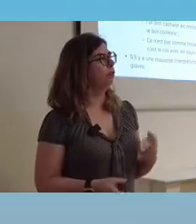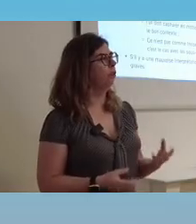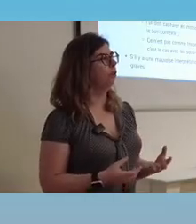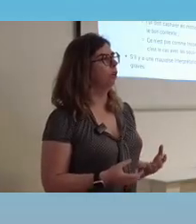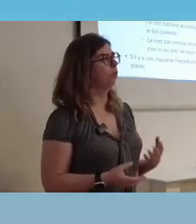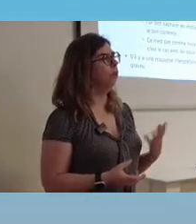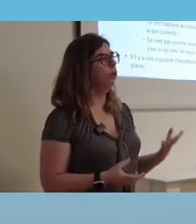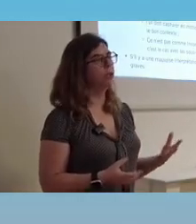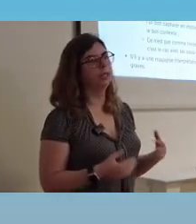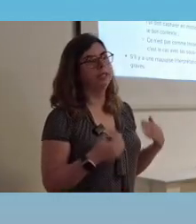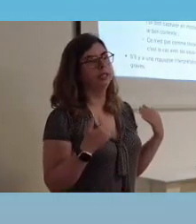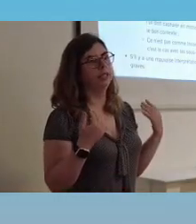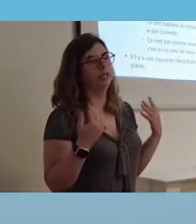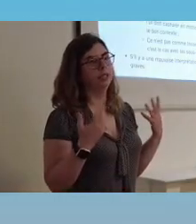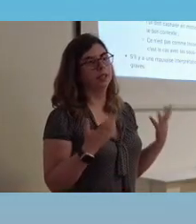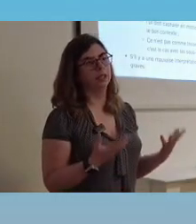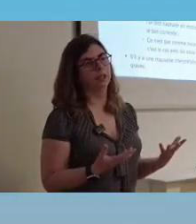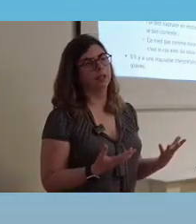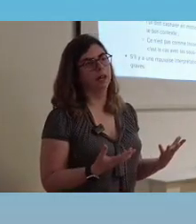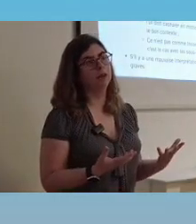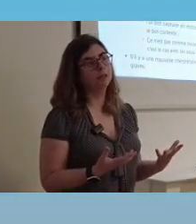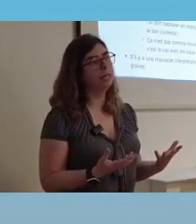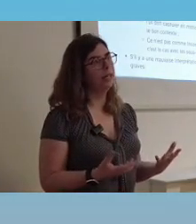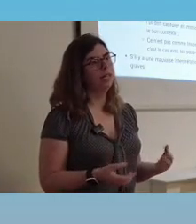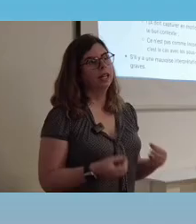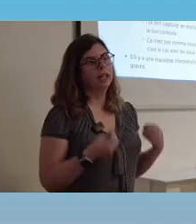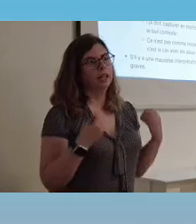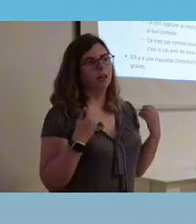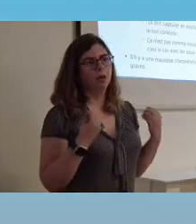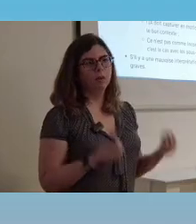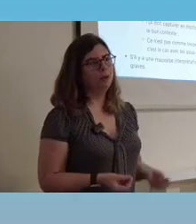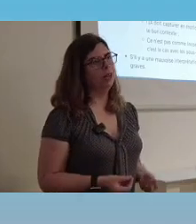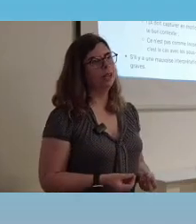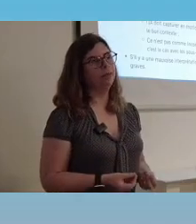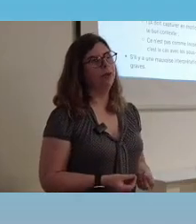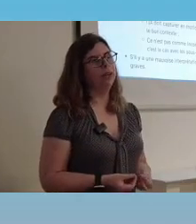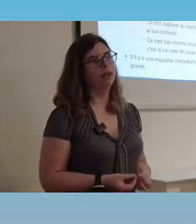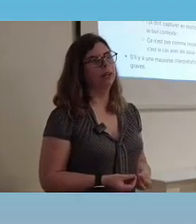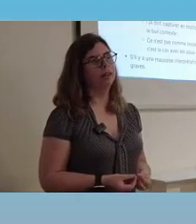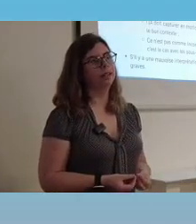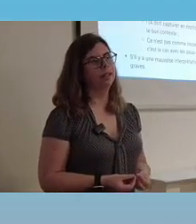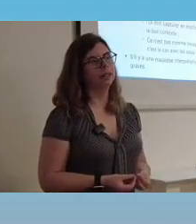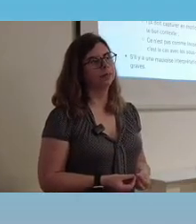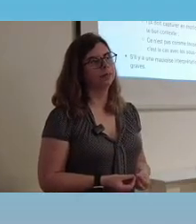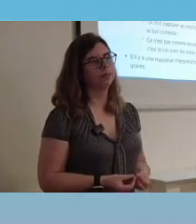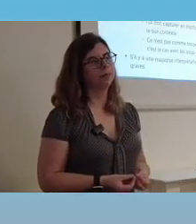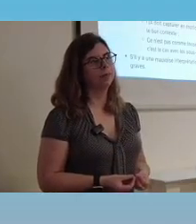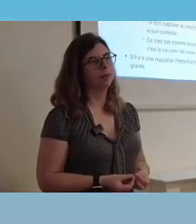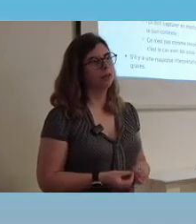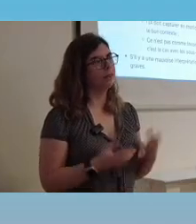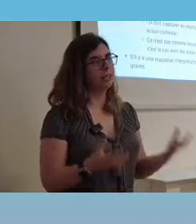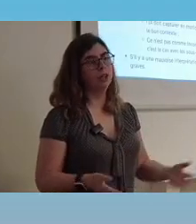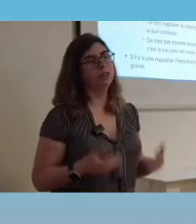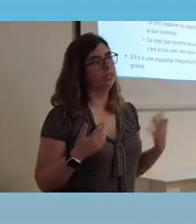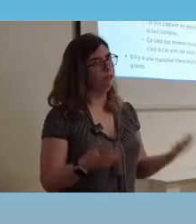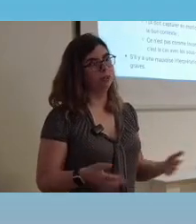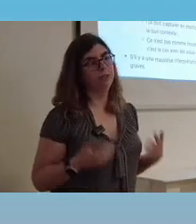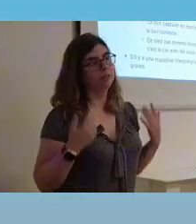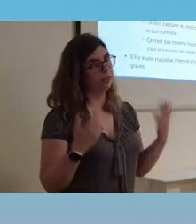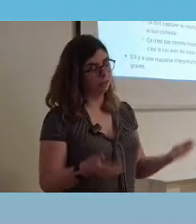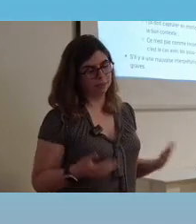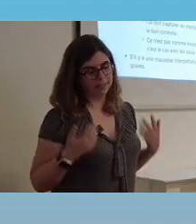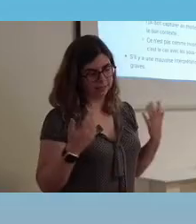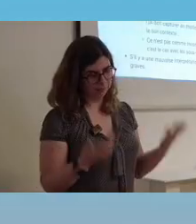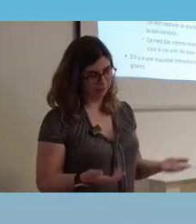technique, un nouveau mot qui est inventé, on va lui attribuer un signe. Donc, c'est une langue qui